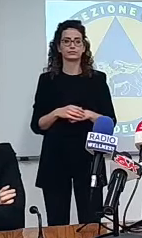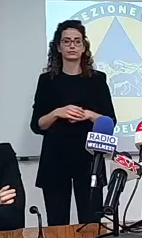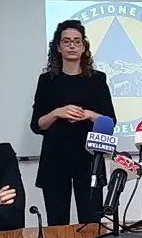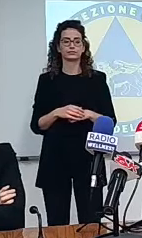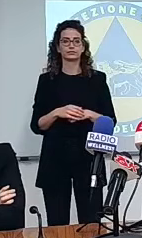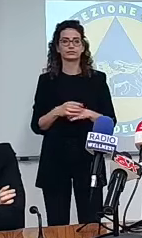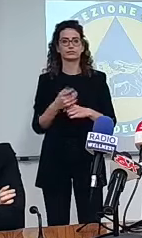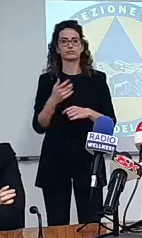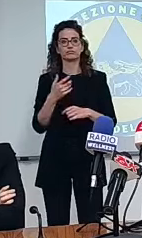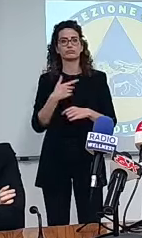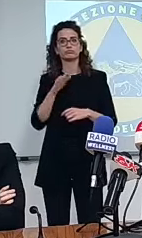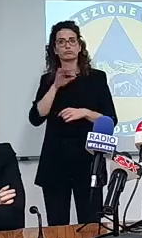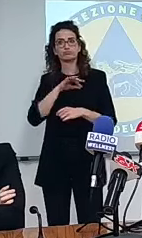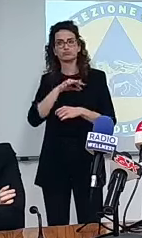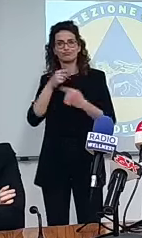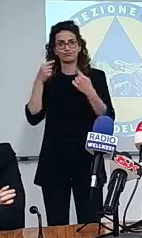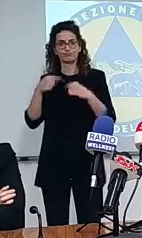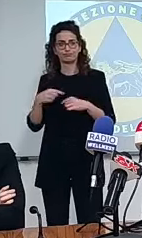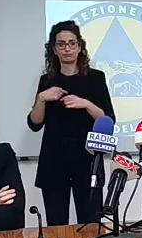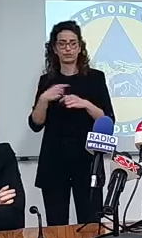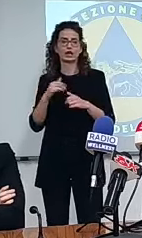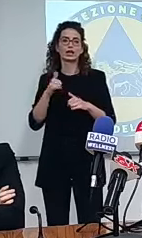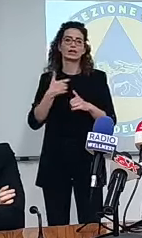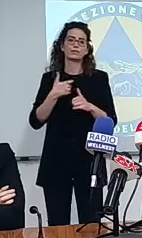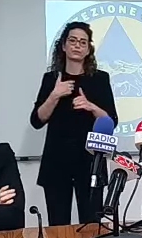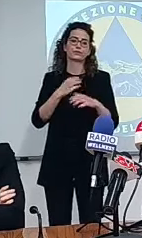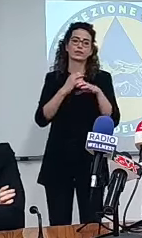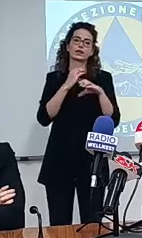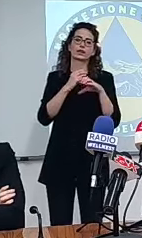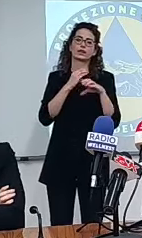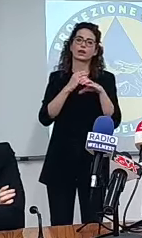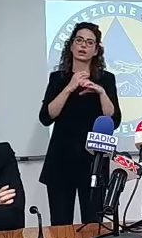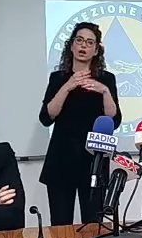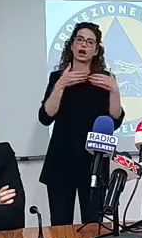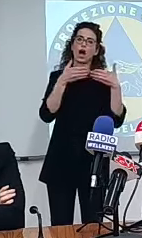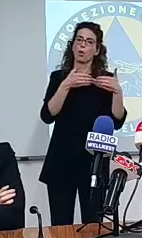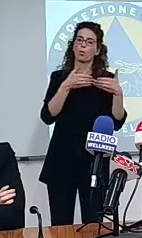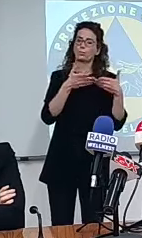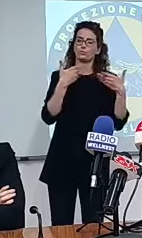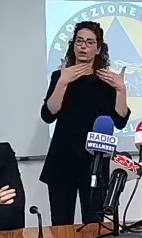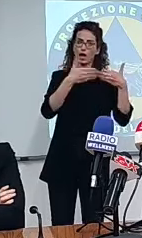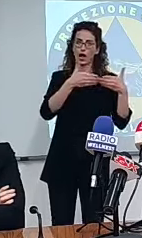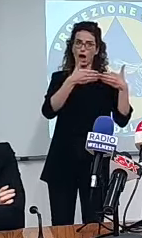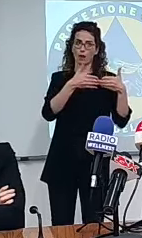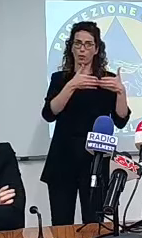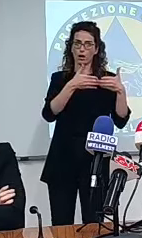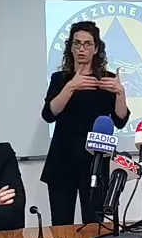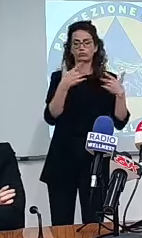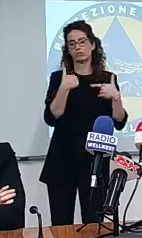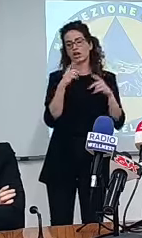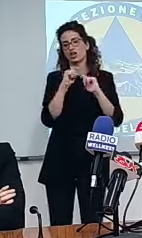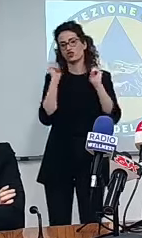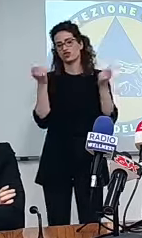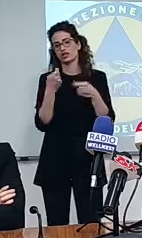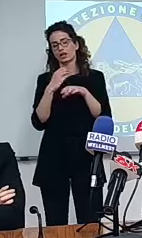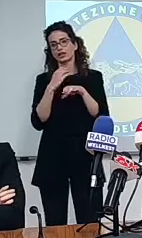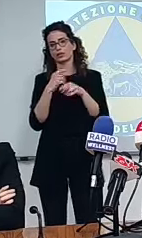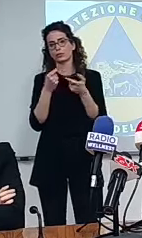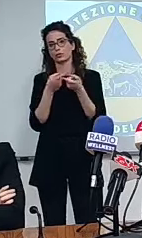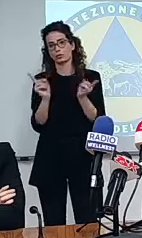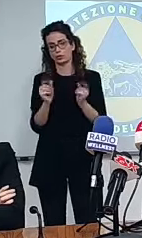ci stiamo interessando per questo, sia sul fronte del trasporto acqueo che in generale del trasporto